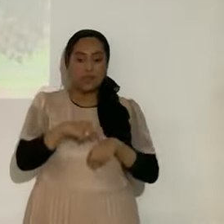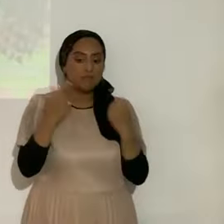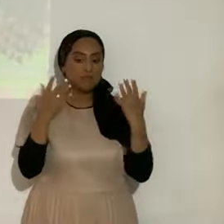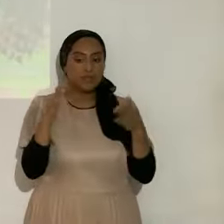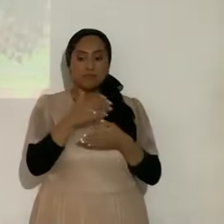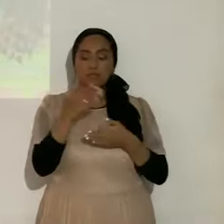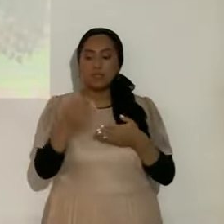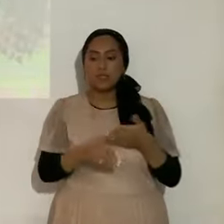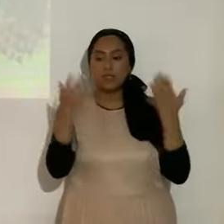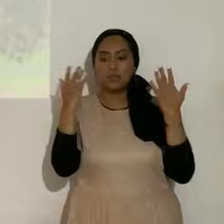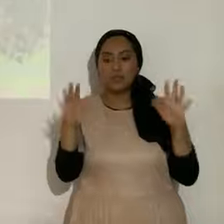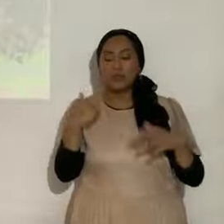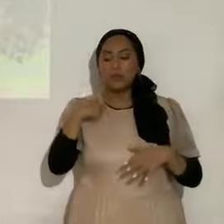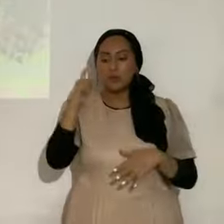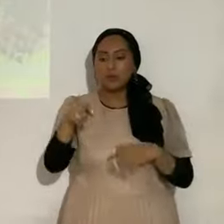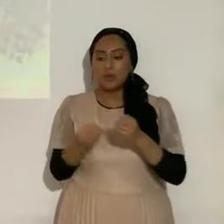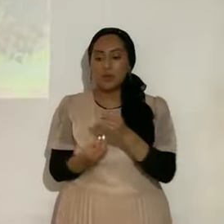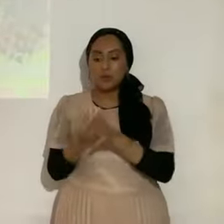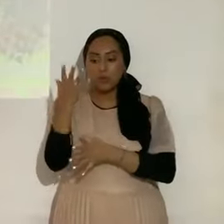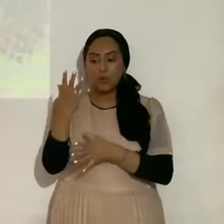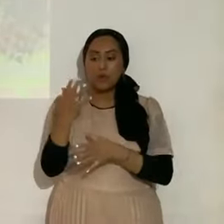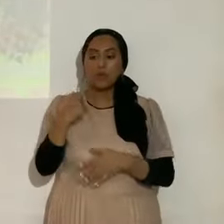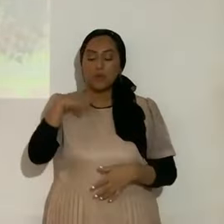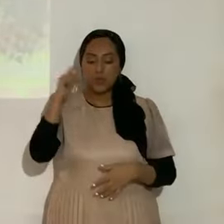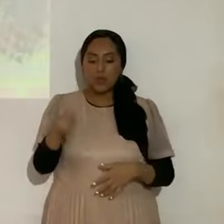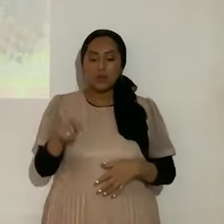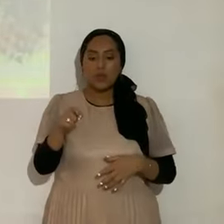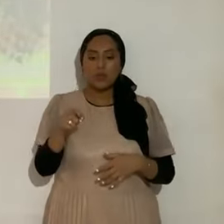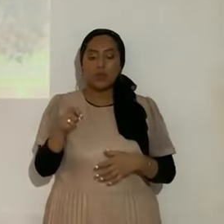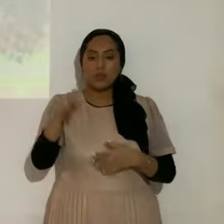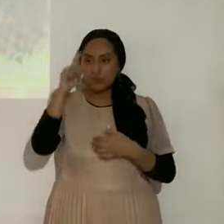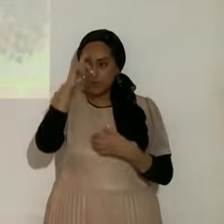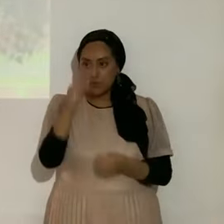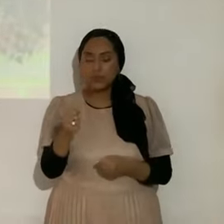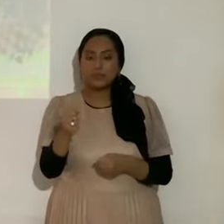terminó. Tenemos que crecer, tenemos que ser confiables,